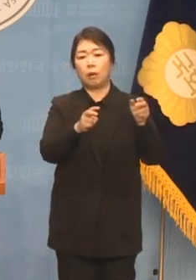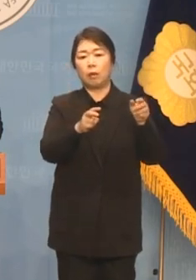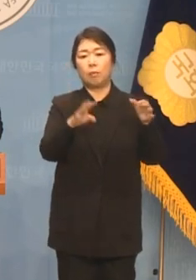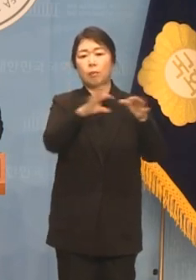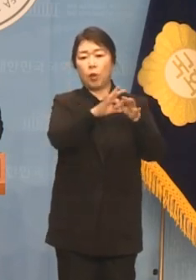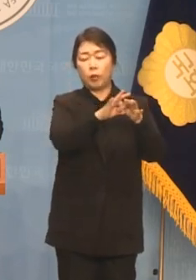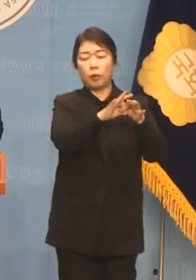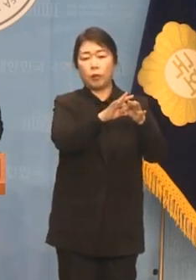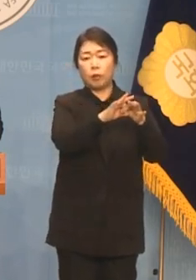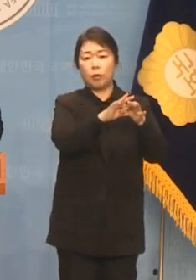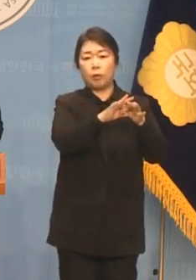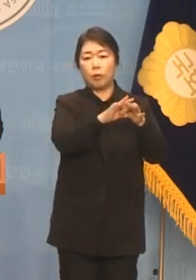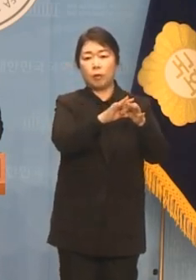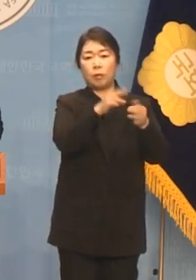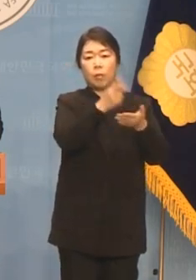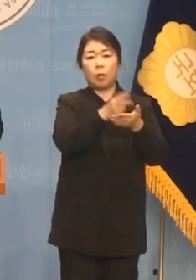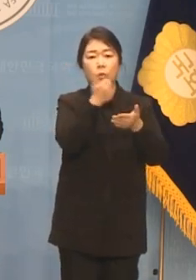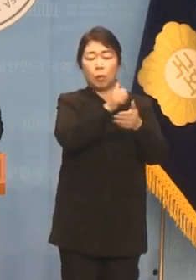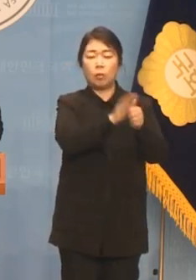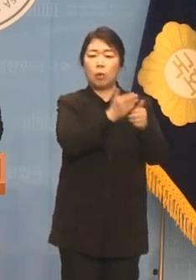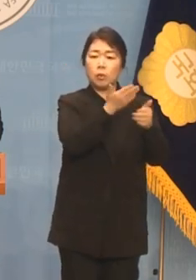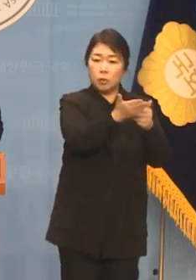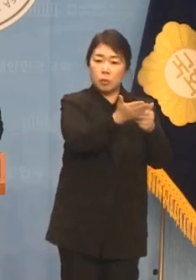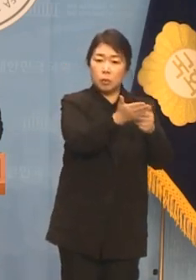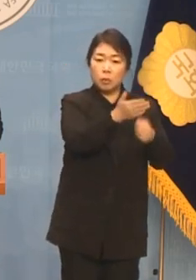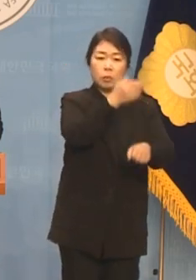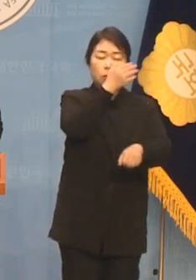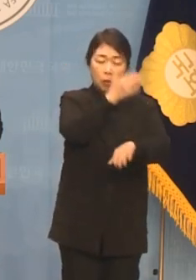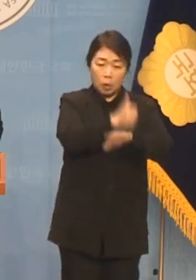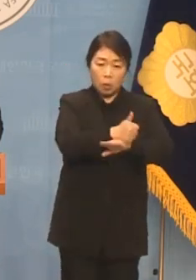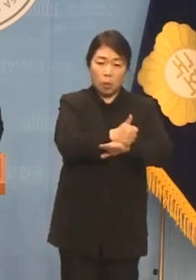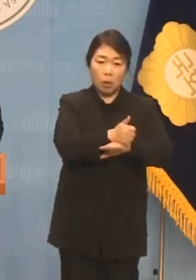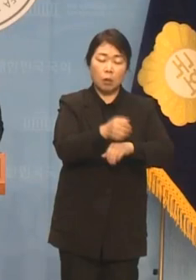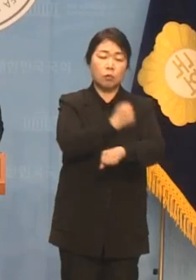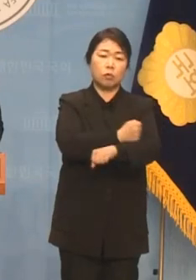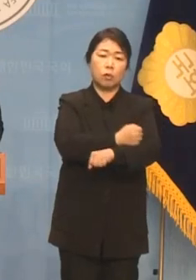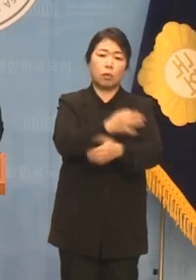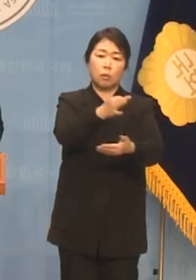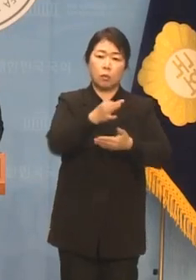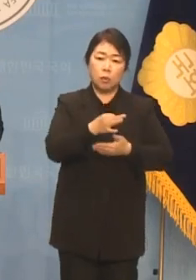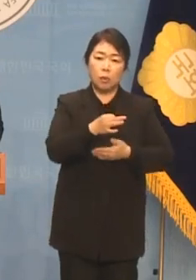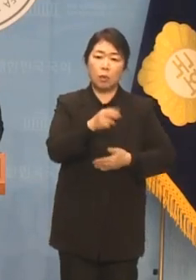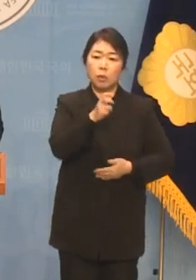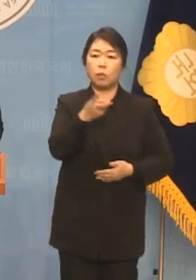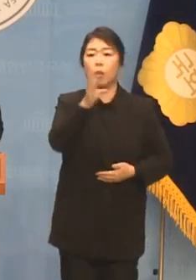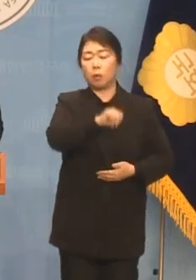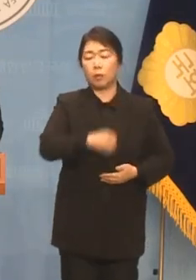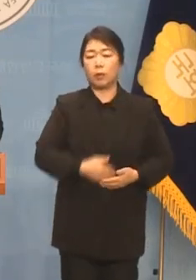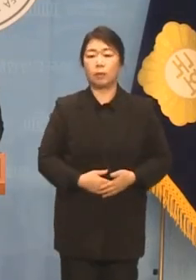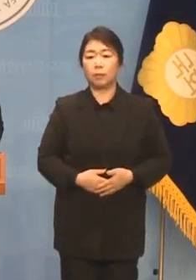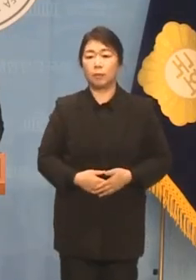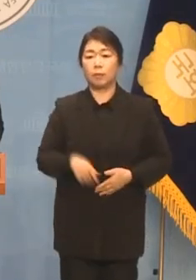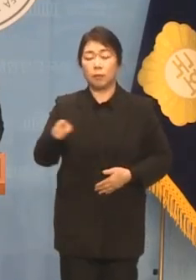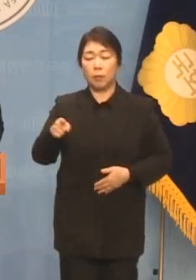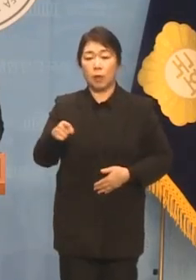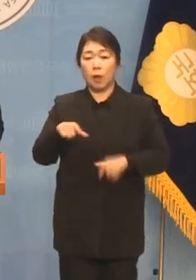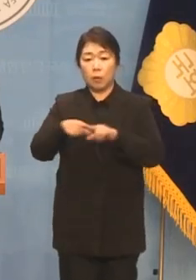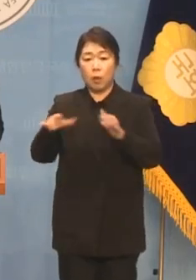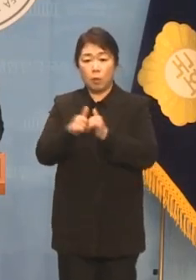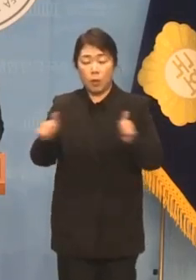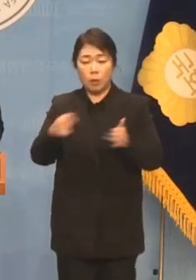가가 자그마치 22억 원이었던 겁니다 피해자에게 돌아가야 할 돈